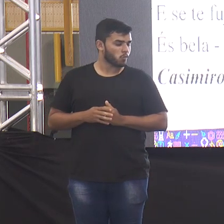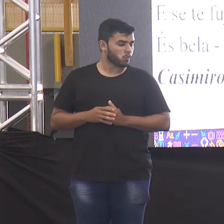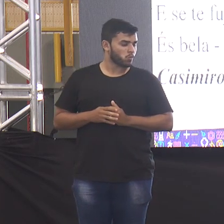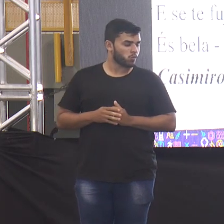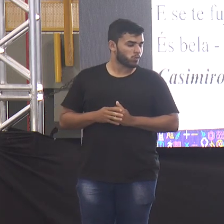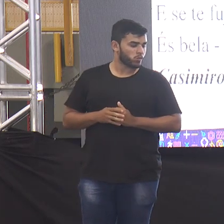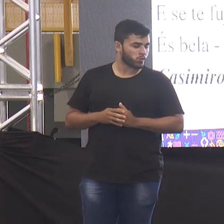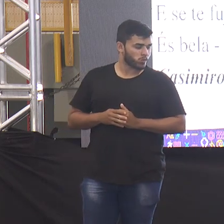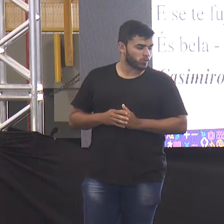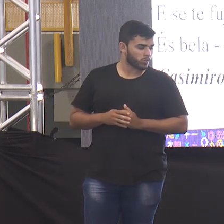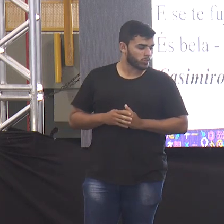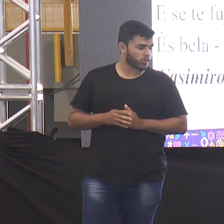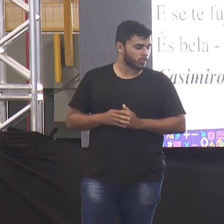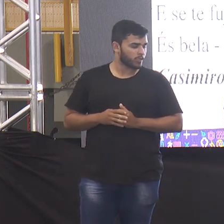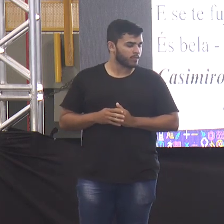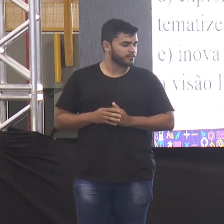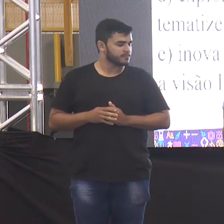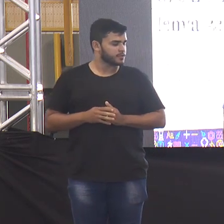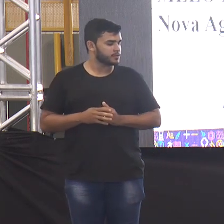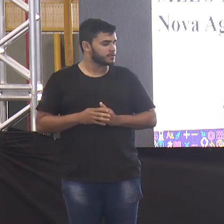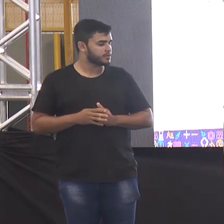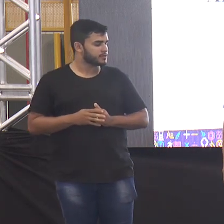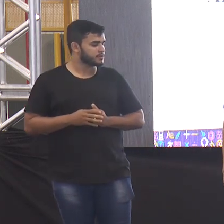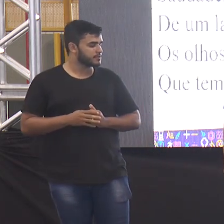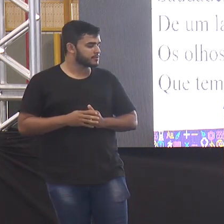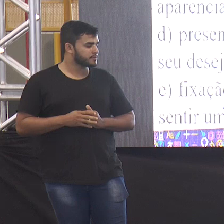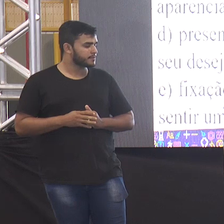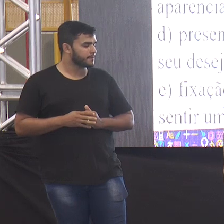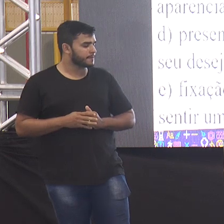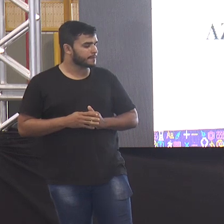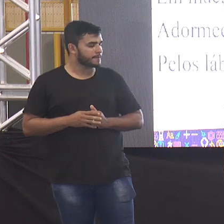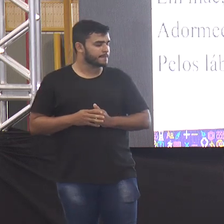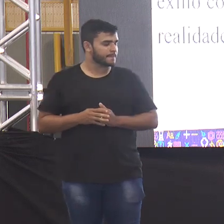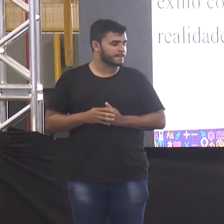Ele só passa para frente, aí não volta não? Ah, tá aqui.